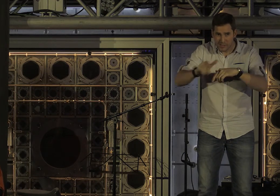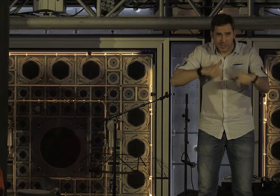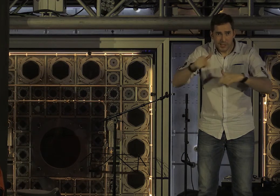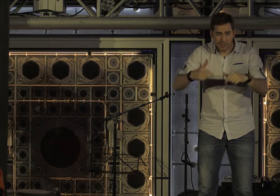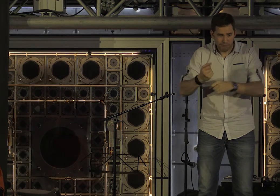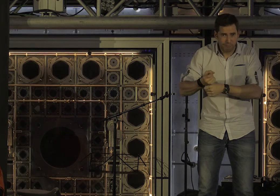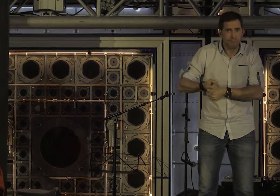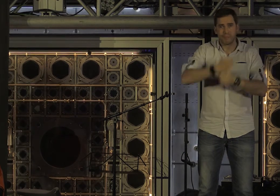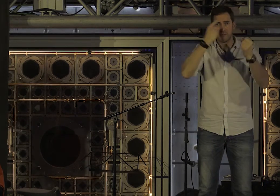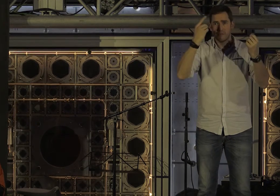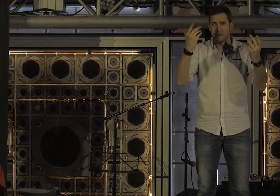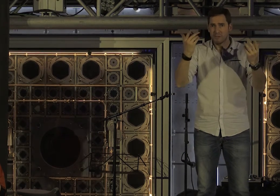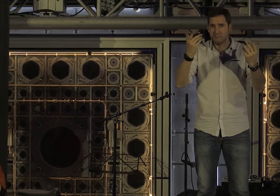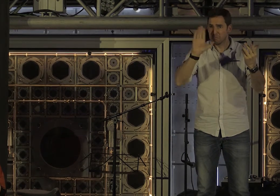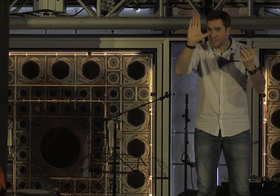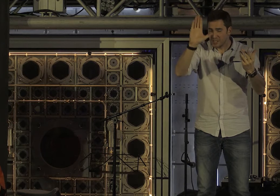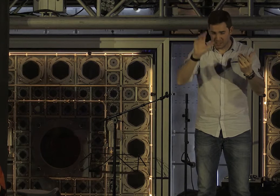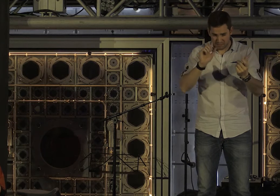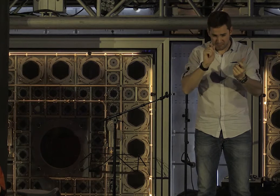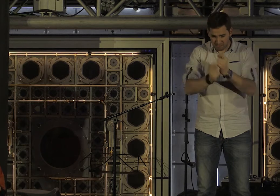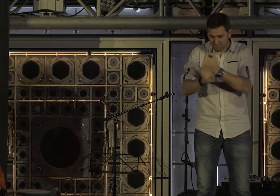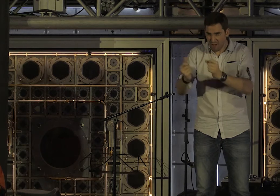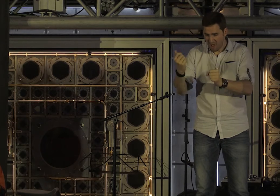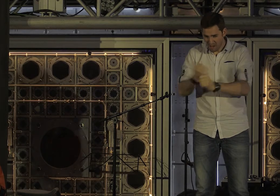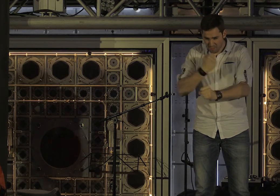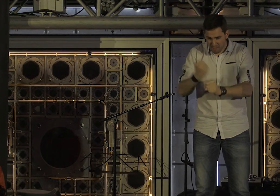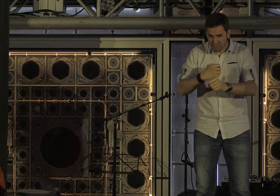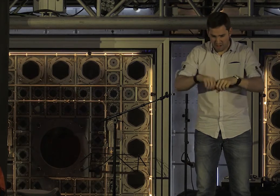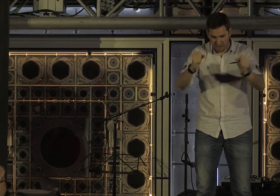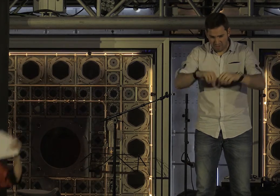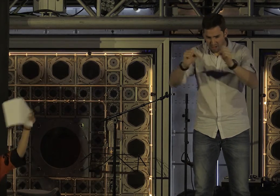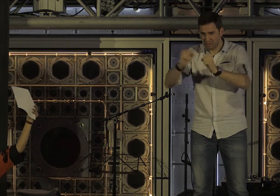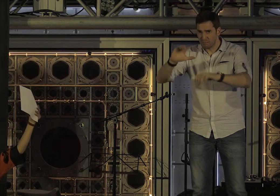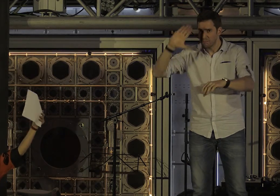et qui détruit tout quand ce savoir t'abandonne. Bonjour!